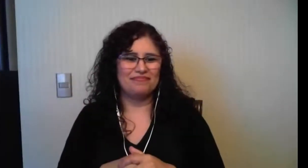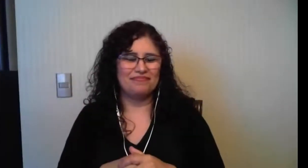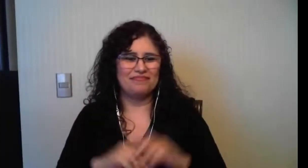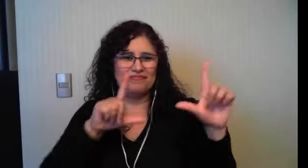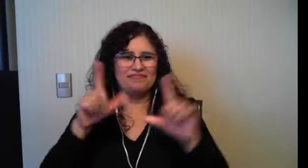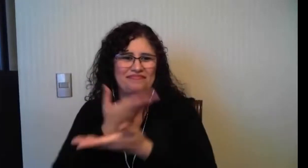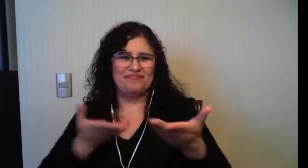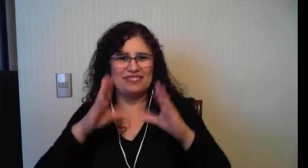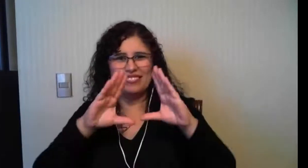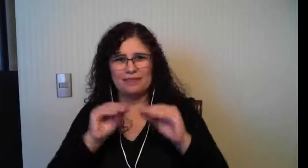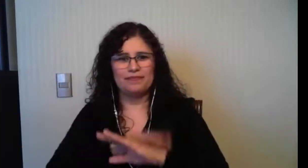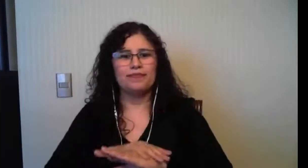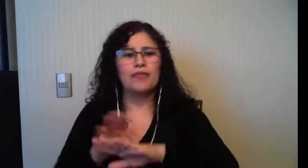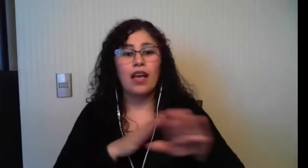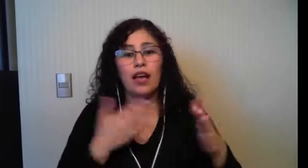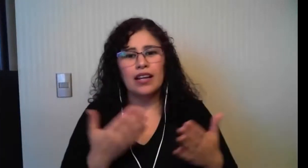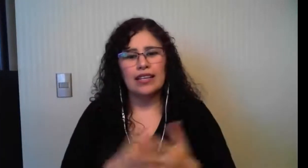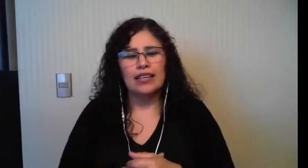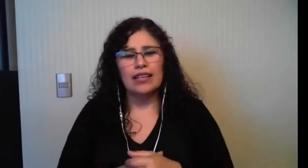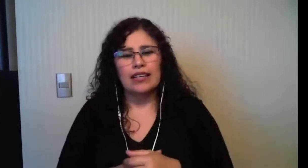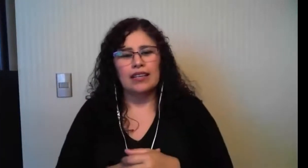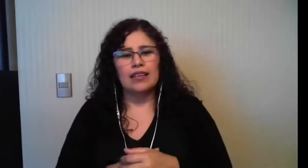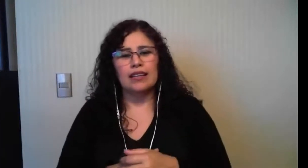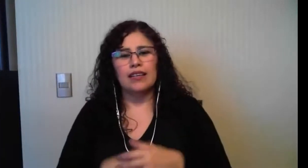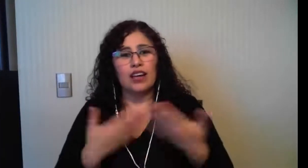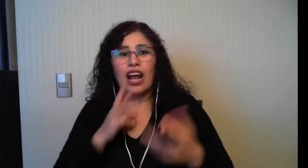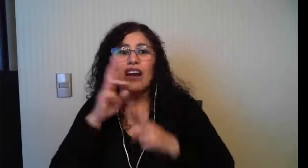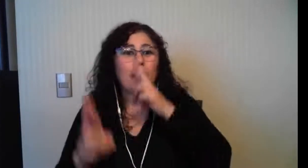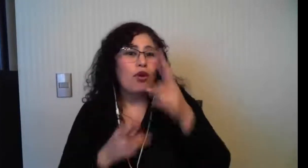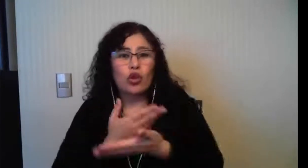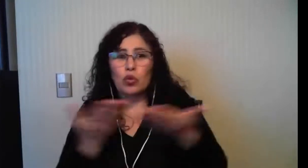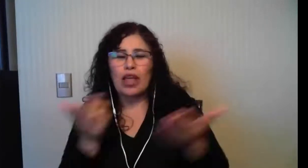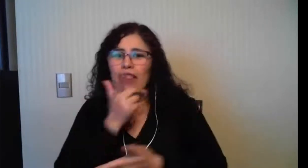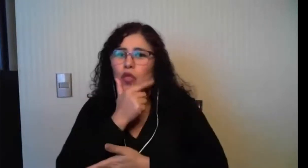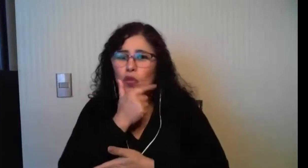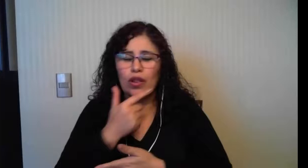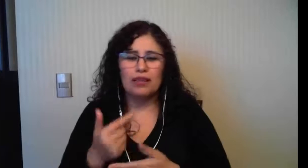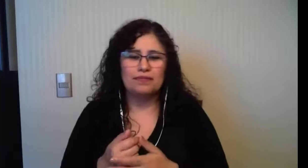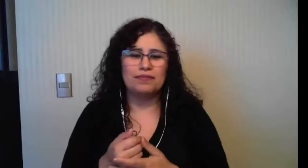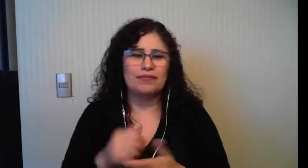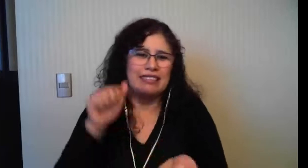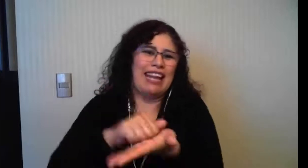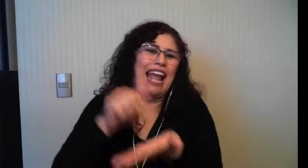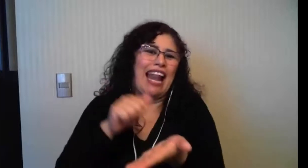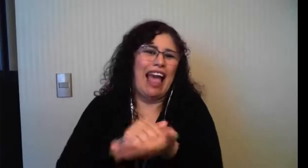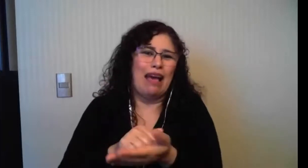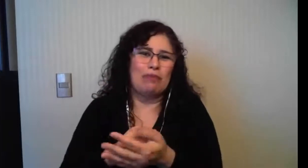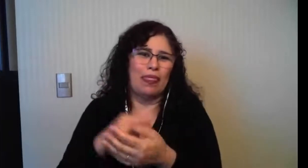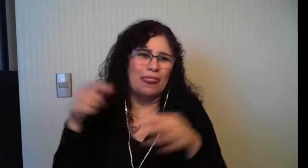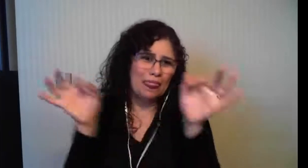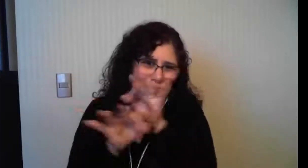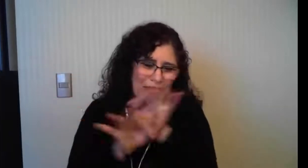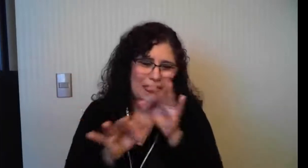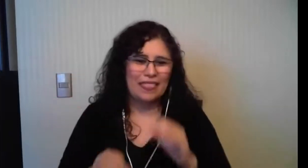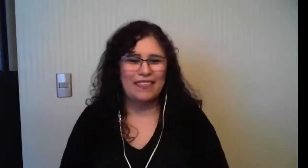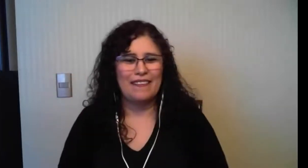y me voy aquí para responder todas las preguntas, dudas, reclamos, sugerencias que ustedes puedan tener,